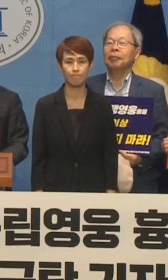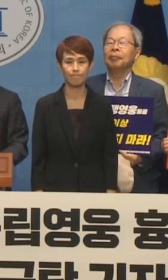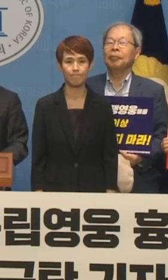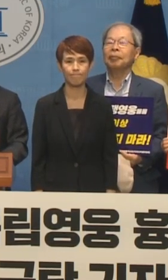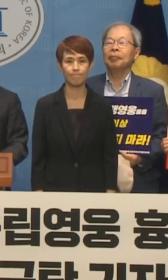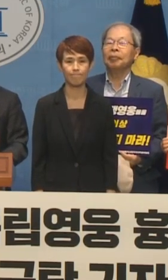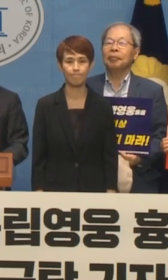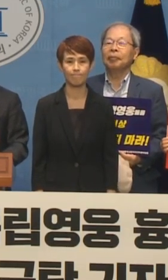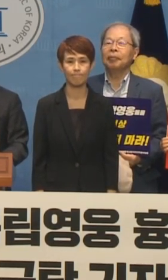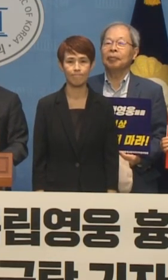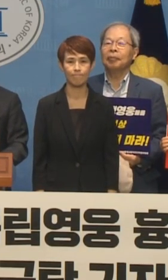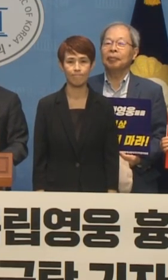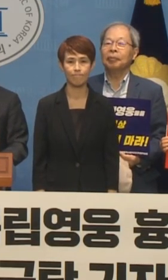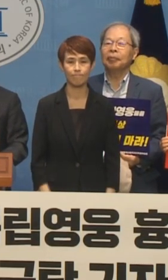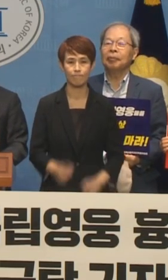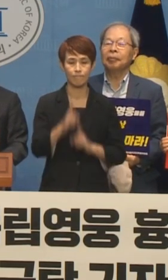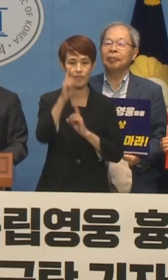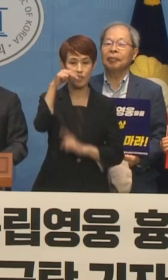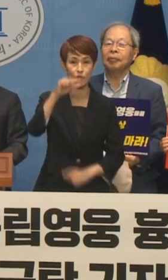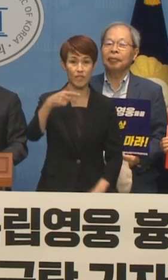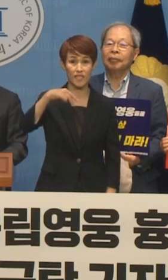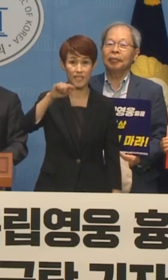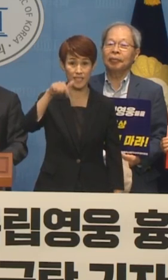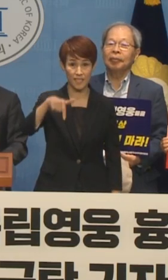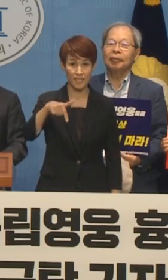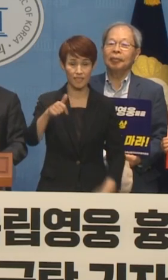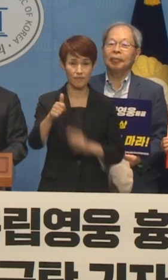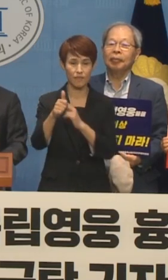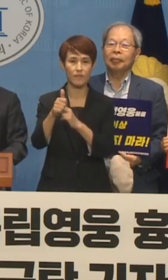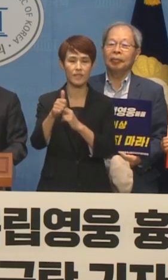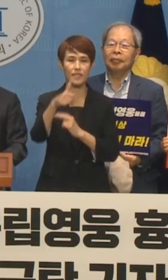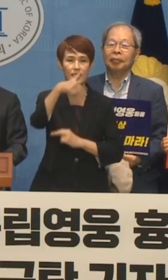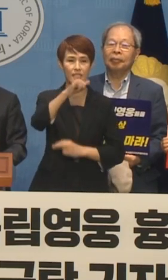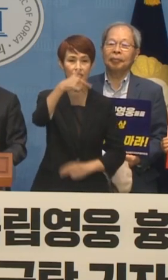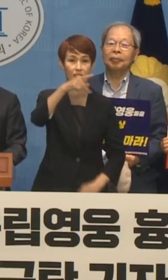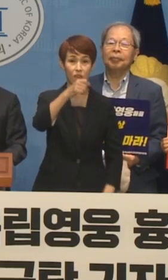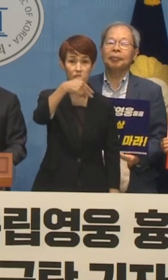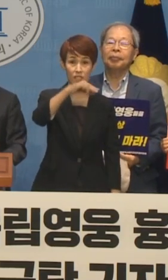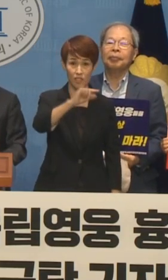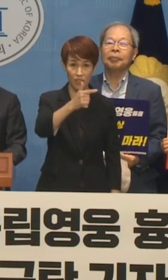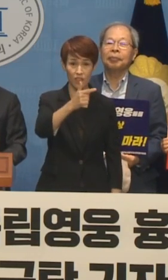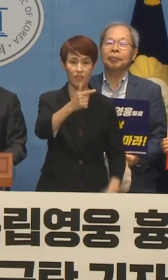아울러 이준식 선생님은 지청천 장군님의 외손이기도 하십니다.